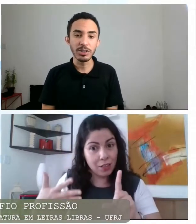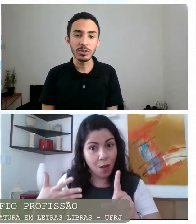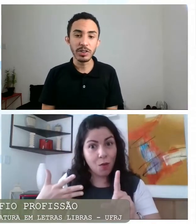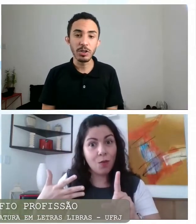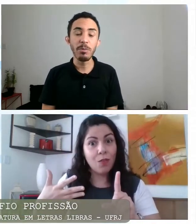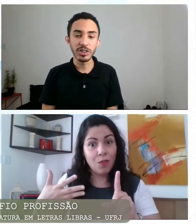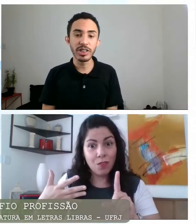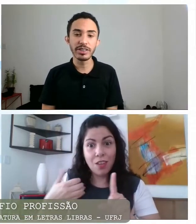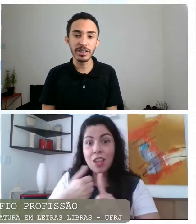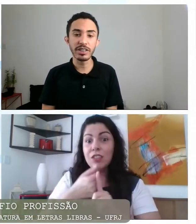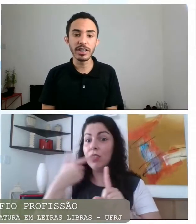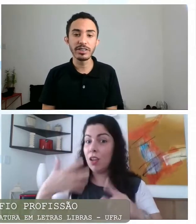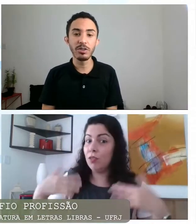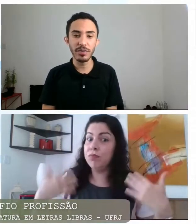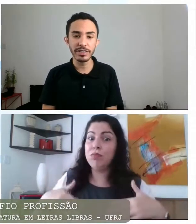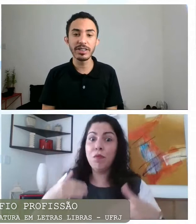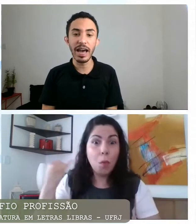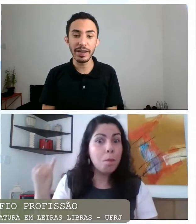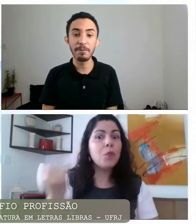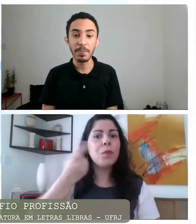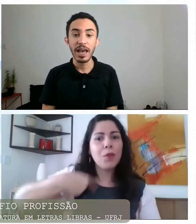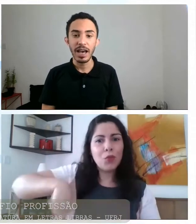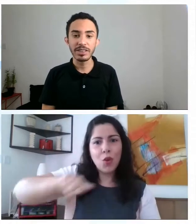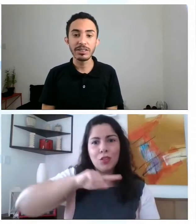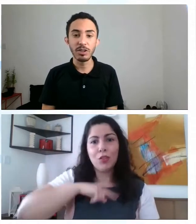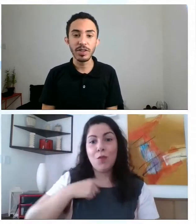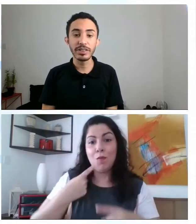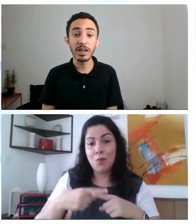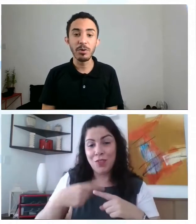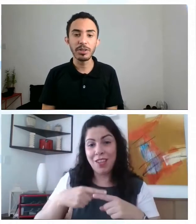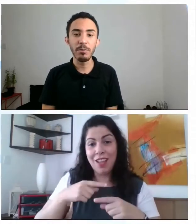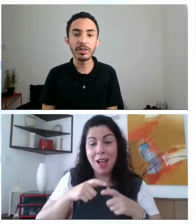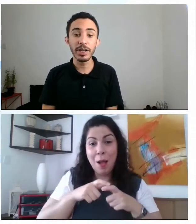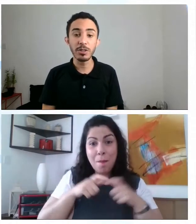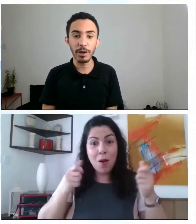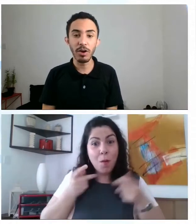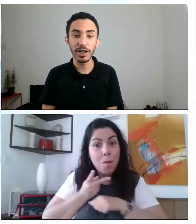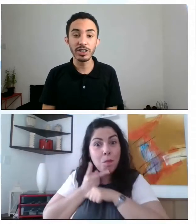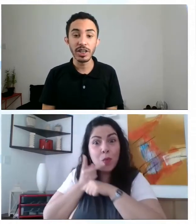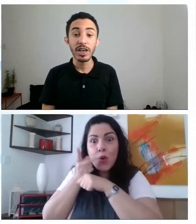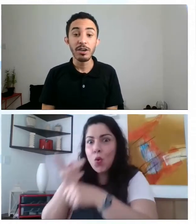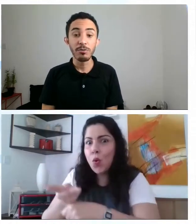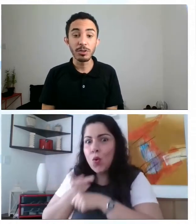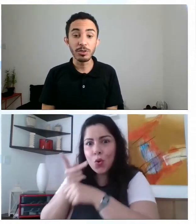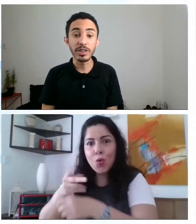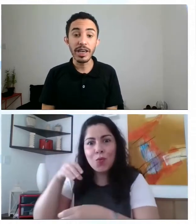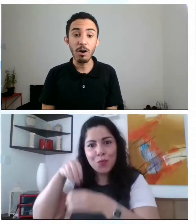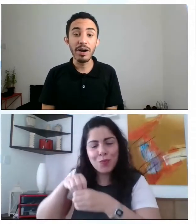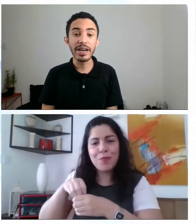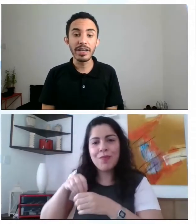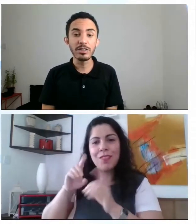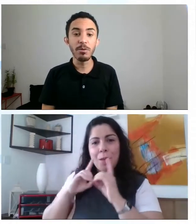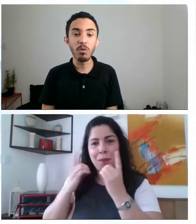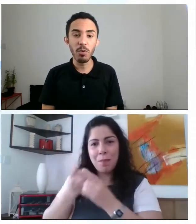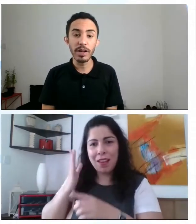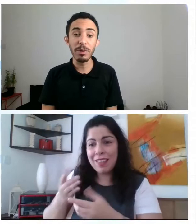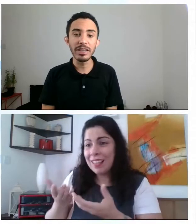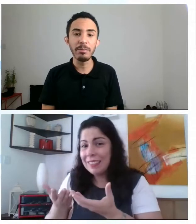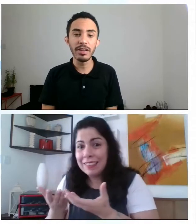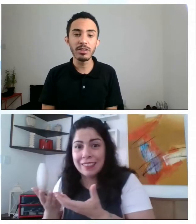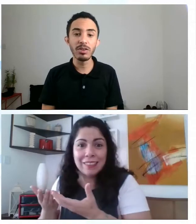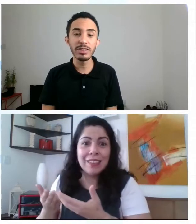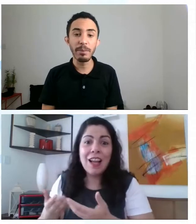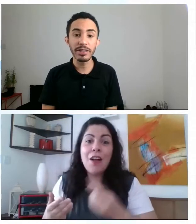Além disso, a gente não pode esquecer da extensão universitária. A extensão universitária é muito importante para nós, visto que há uma grande procura,